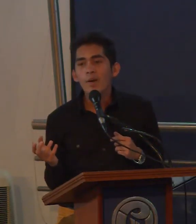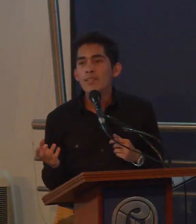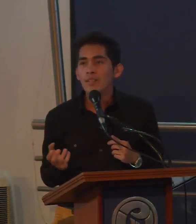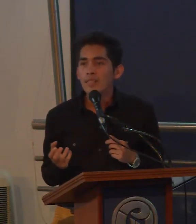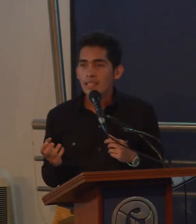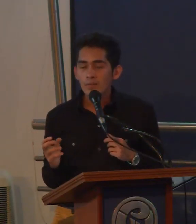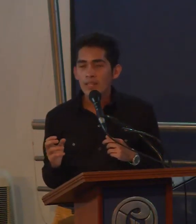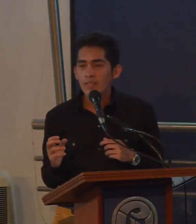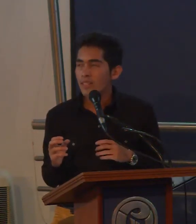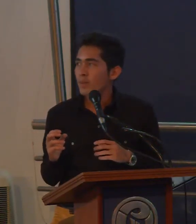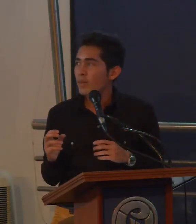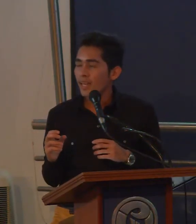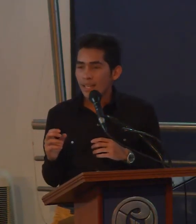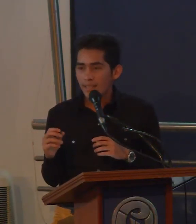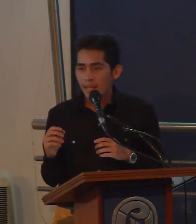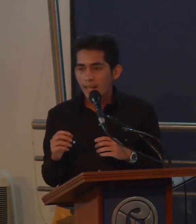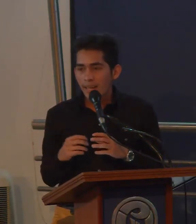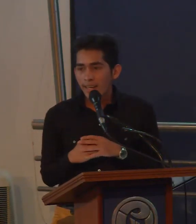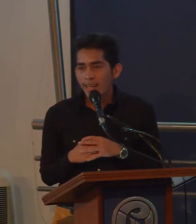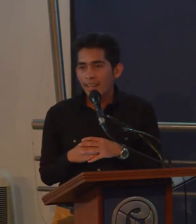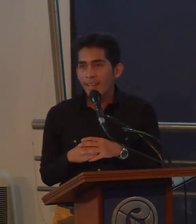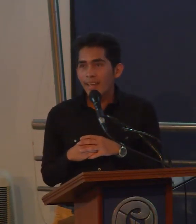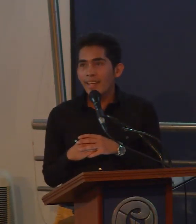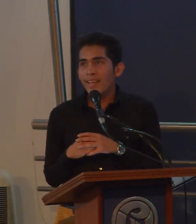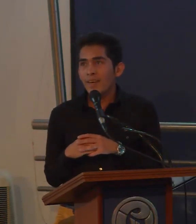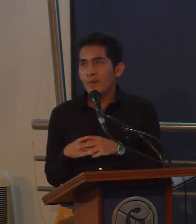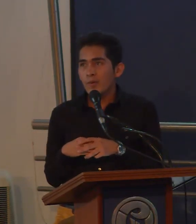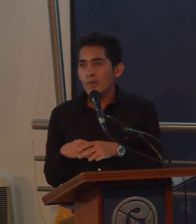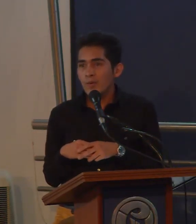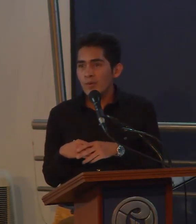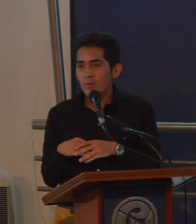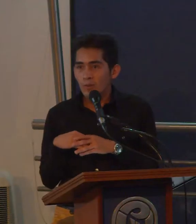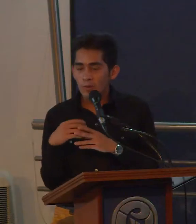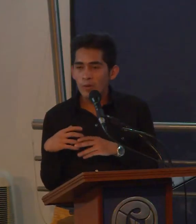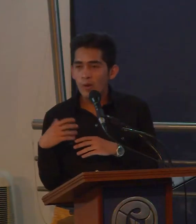qué estaba pasando allí en las fundaciones, como que darle